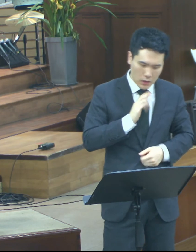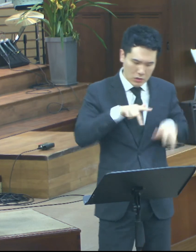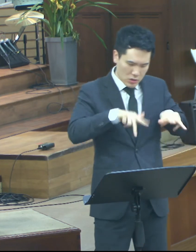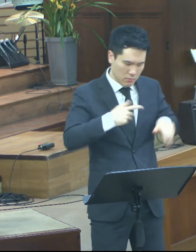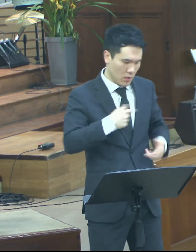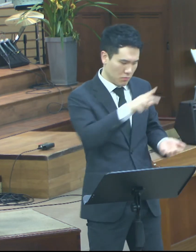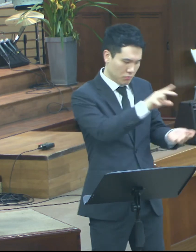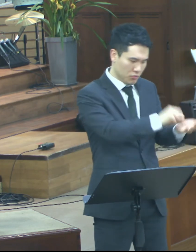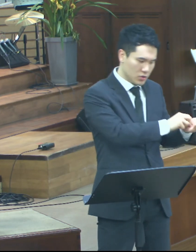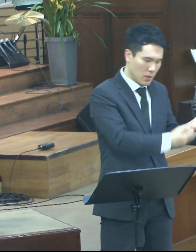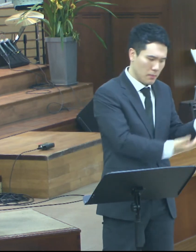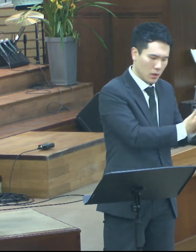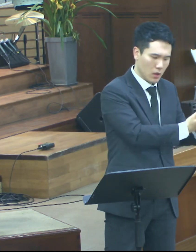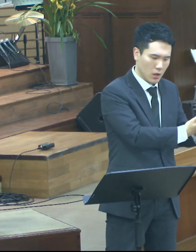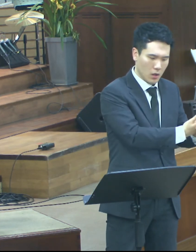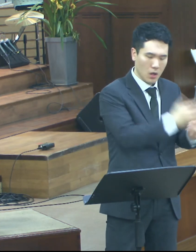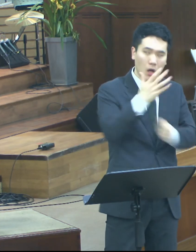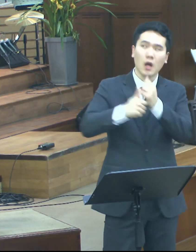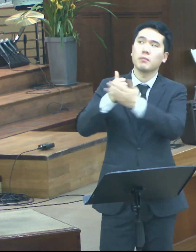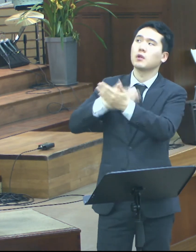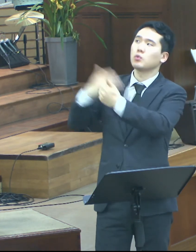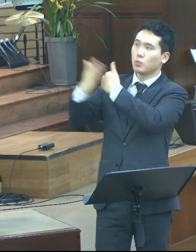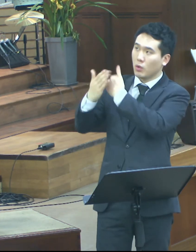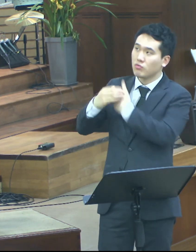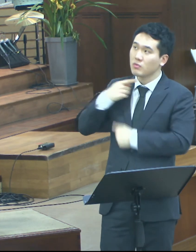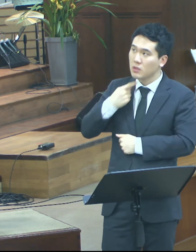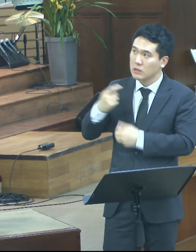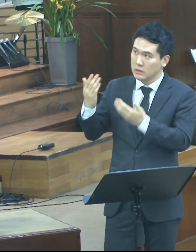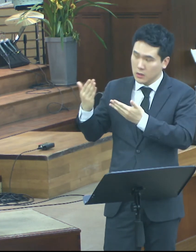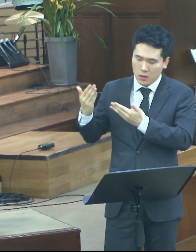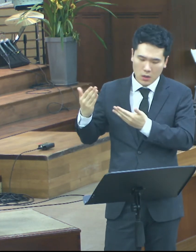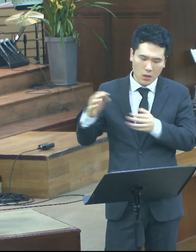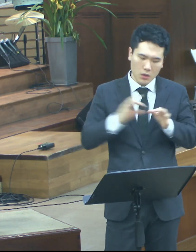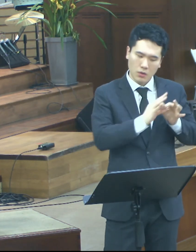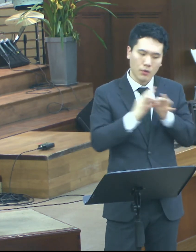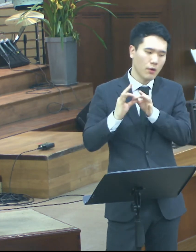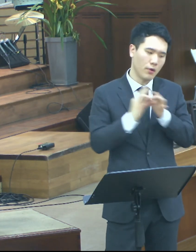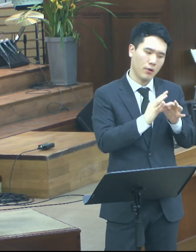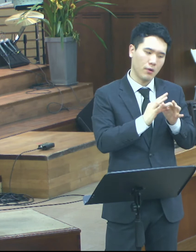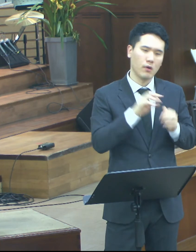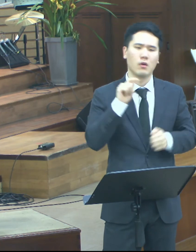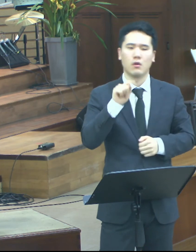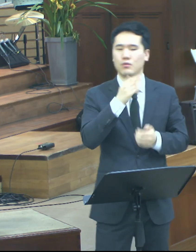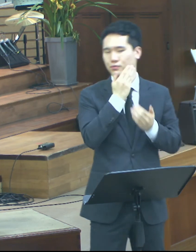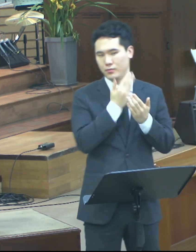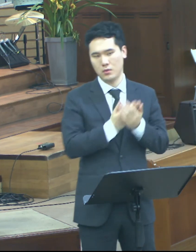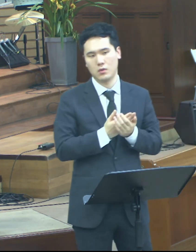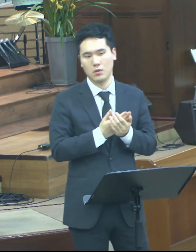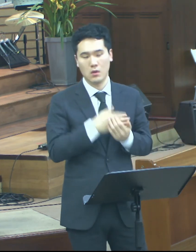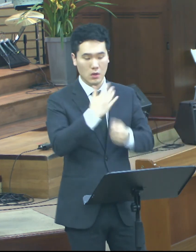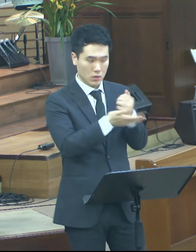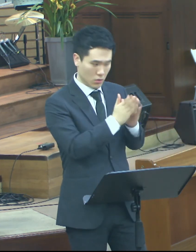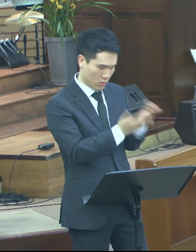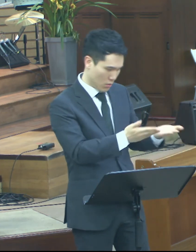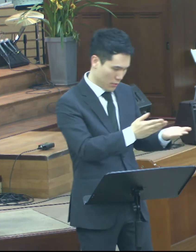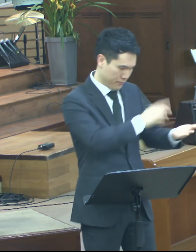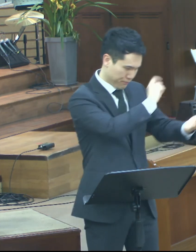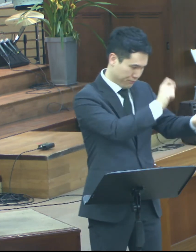있는 능력이 있는 거예요. 이게 굉장히 중요해요. 성경에 나오는 수만 가지 그 기적과 놀라운 하나님의 축복과 사랑의